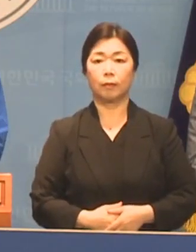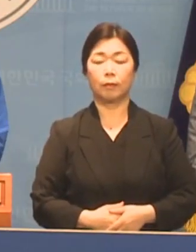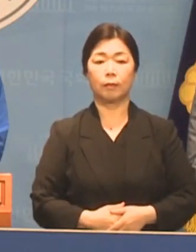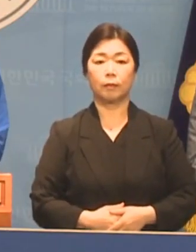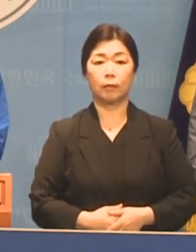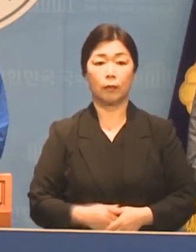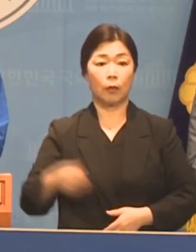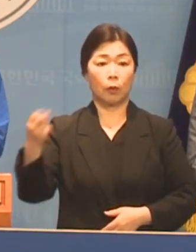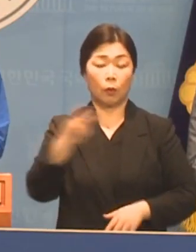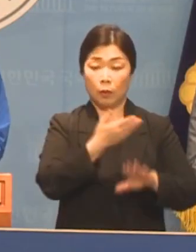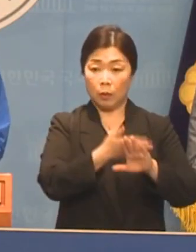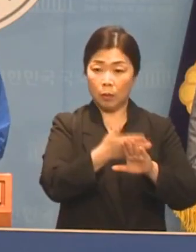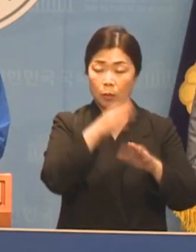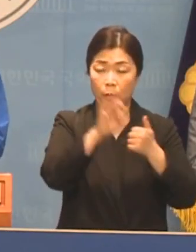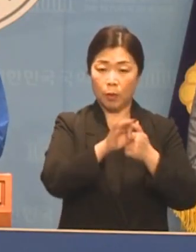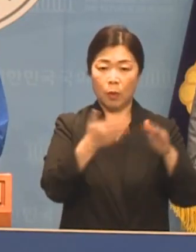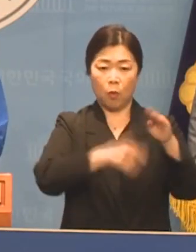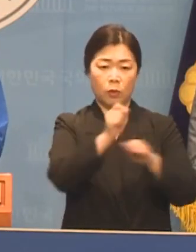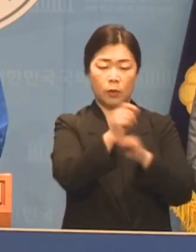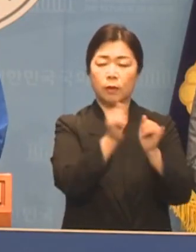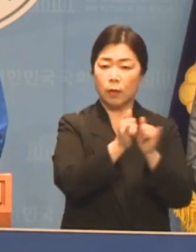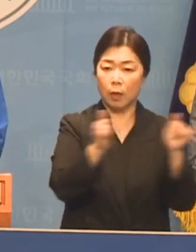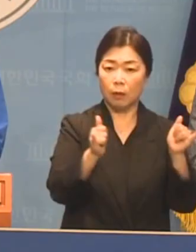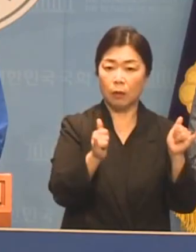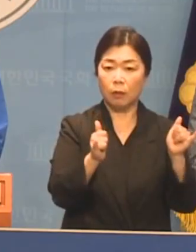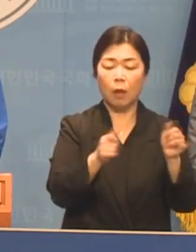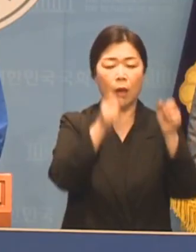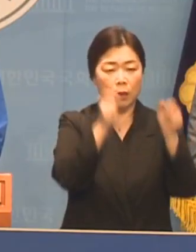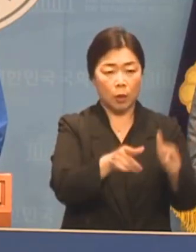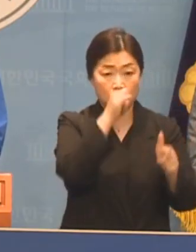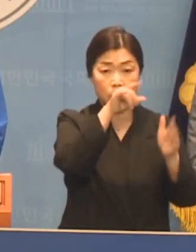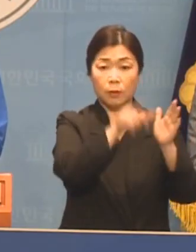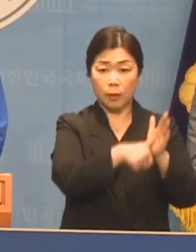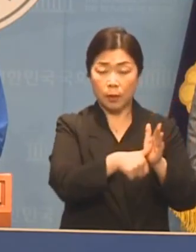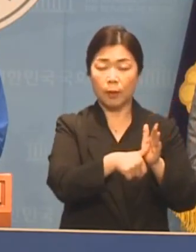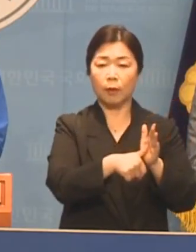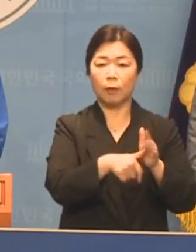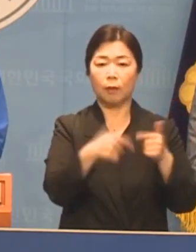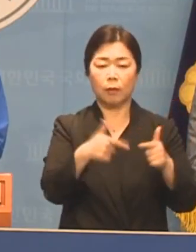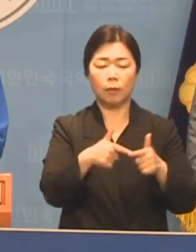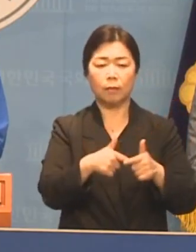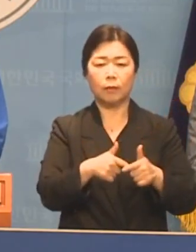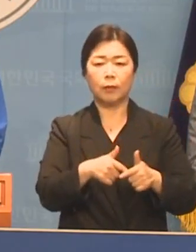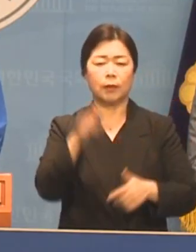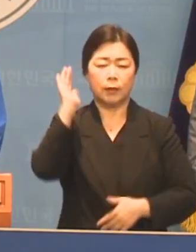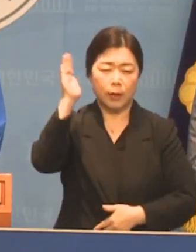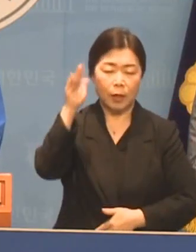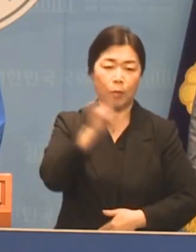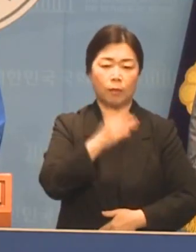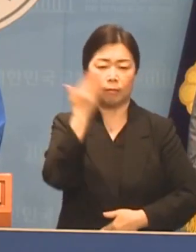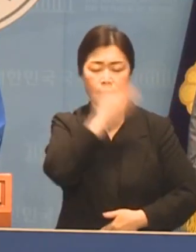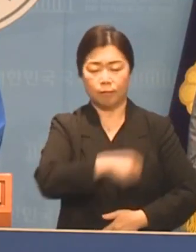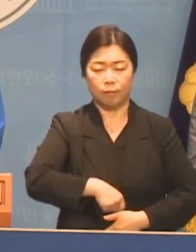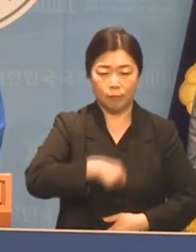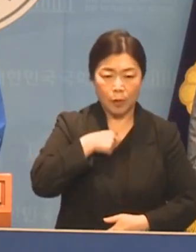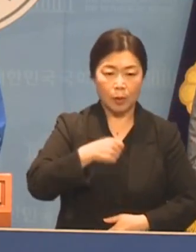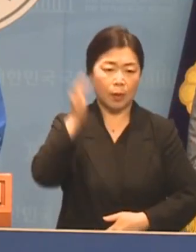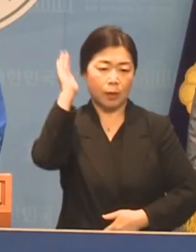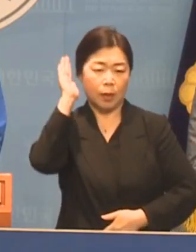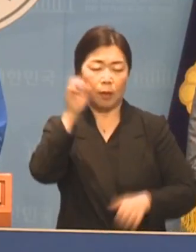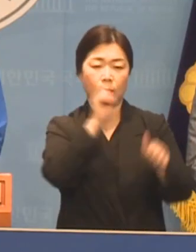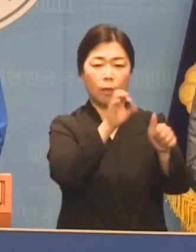다른 한편으로는 공직자에게는 기회가 있을 때마다 귀가 따갑게 청렴 정신을